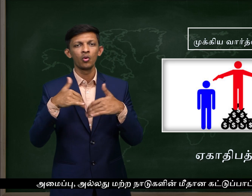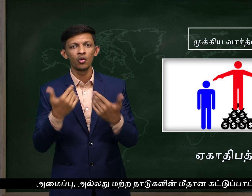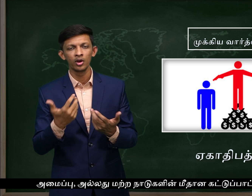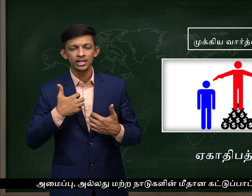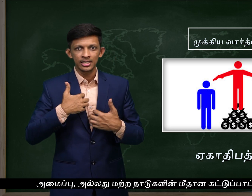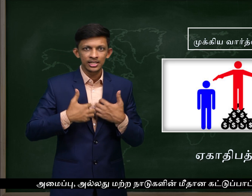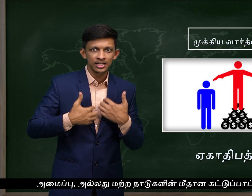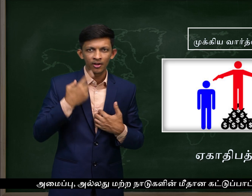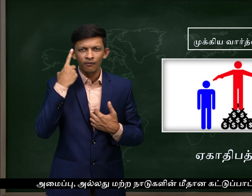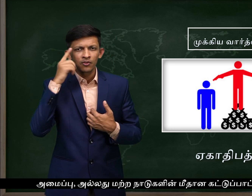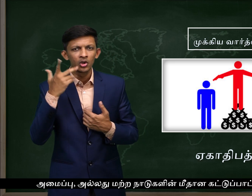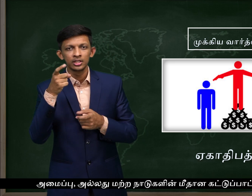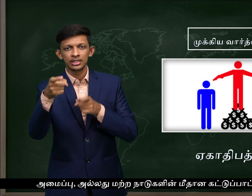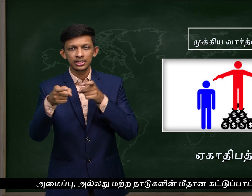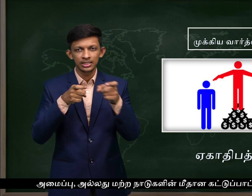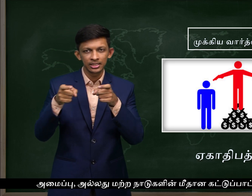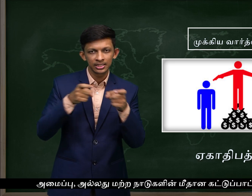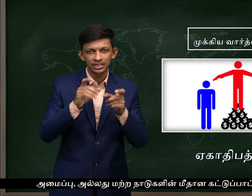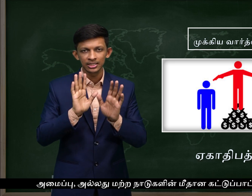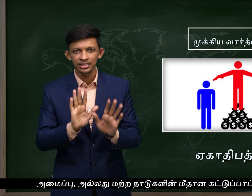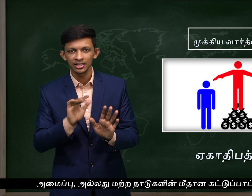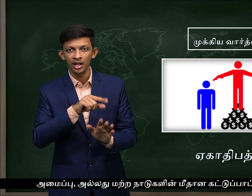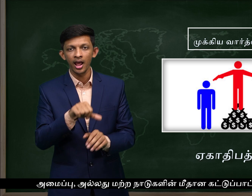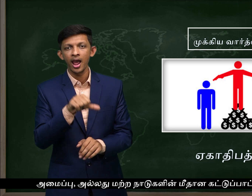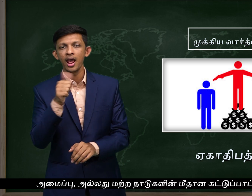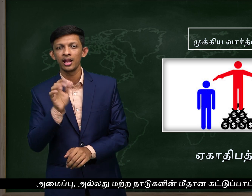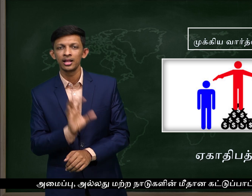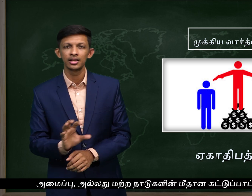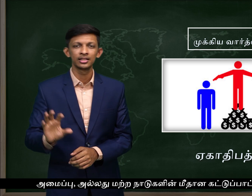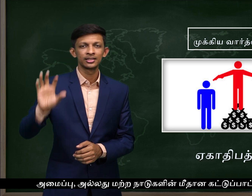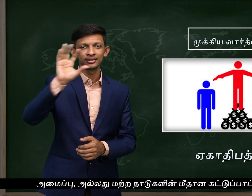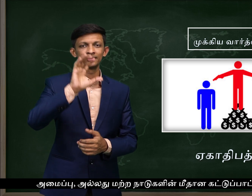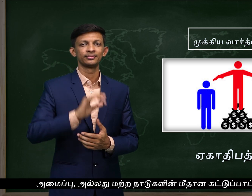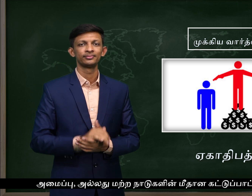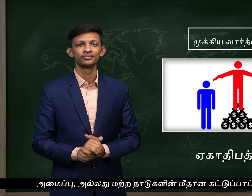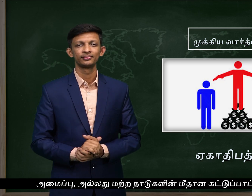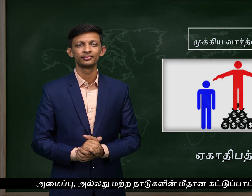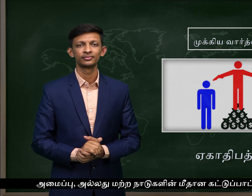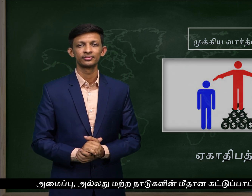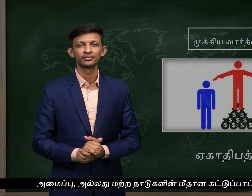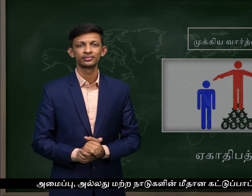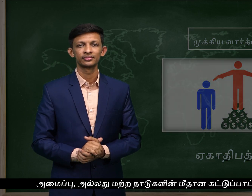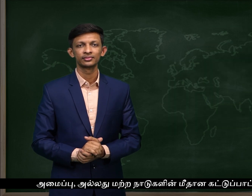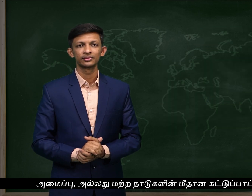ஒரு அமைப்பு அல்லது மற்ற நாடுகளின் மீதான கட்டுப்பாட்டை விரும்புகிறது.